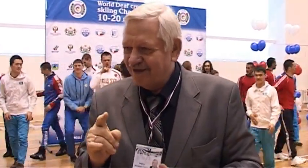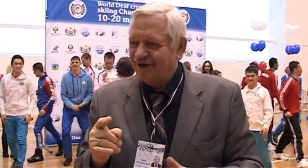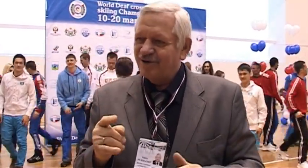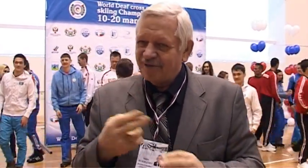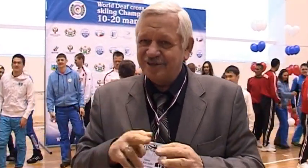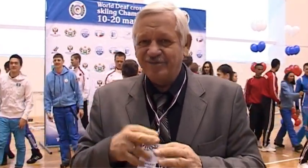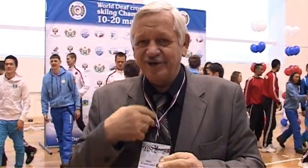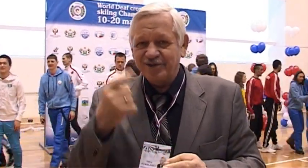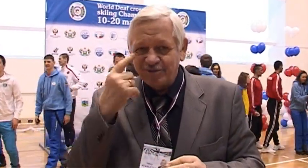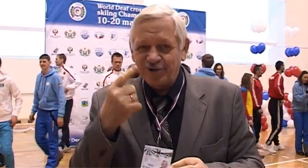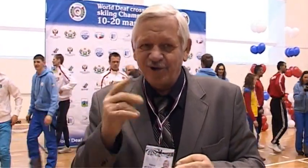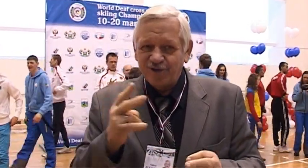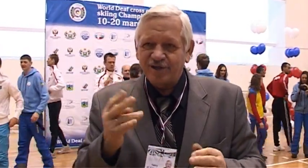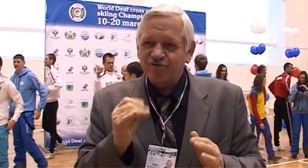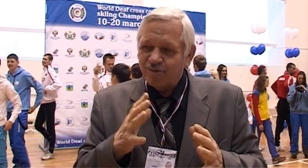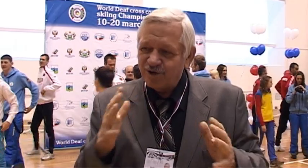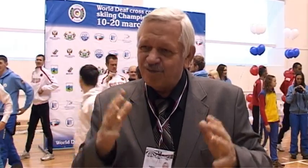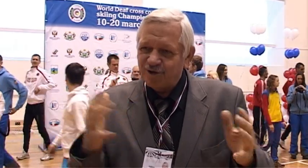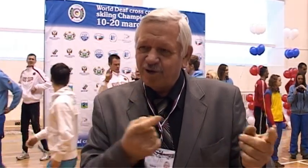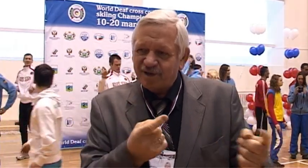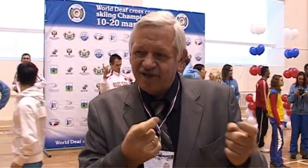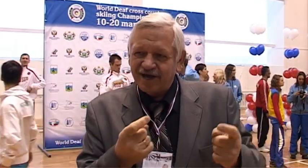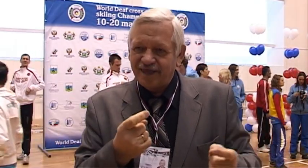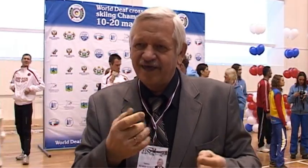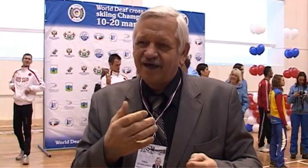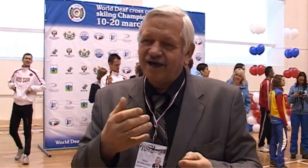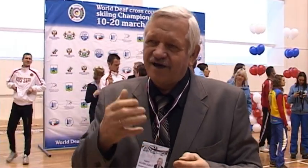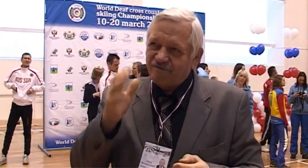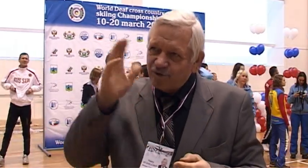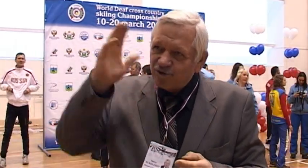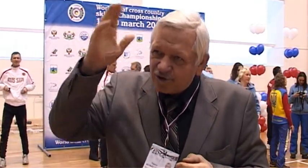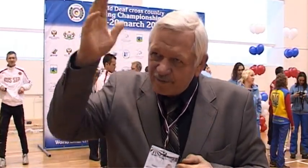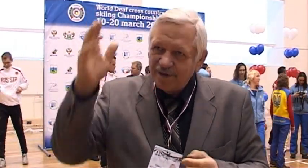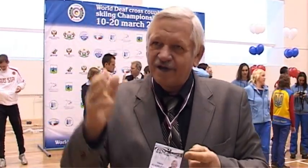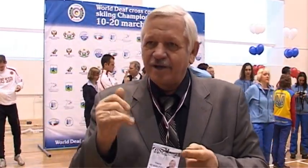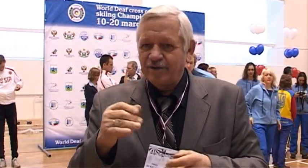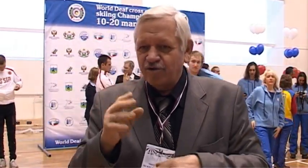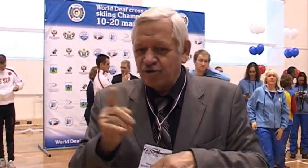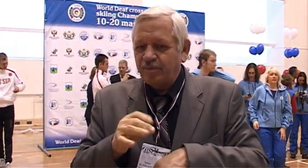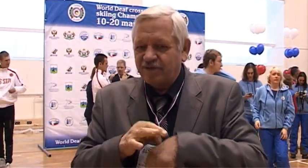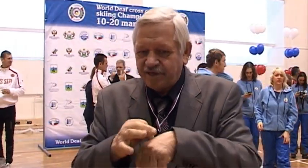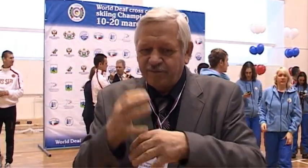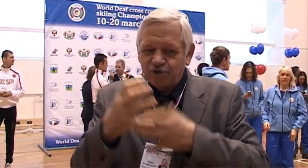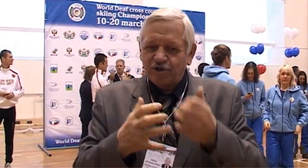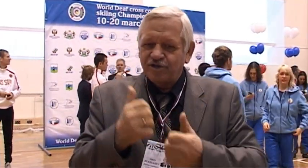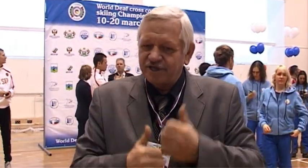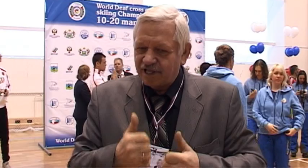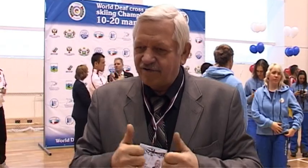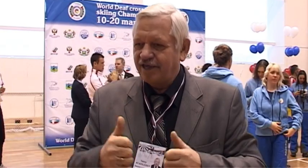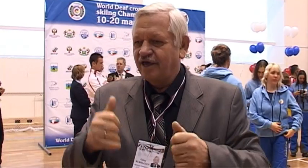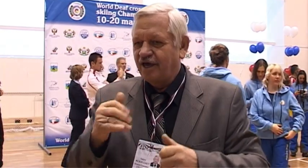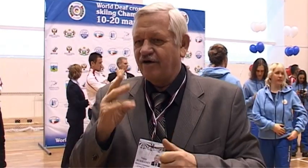бы. Поэтому, я думаю, надо все больше и больше привлекать в будущем, чтобы проводить